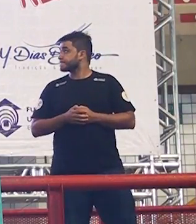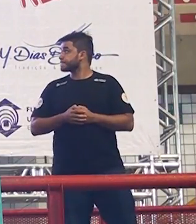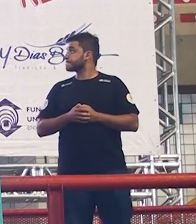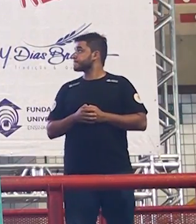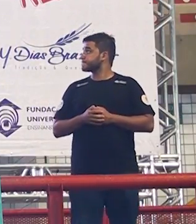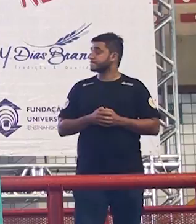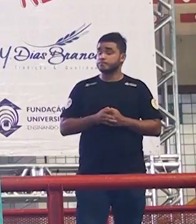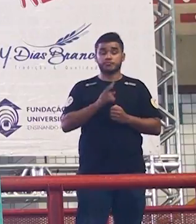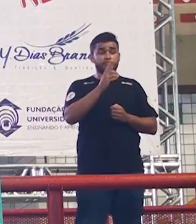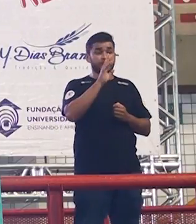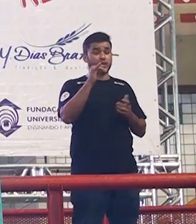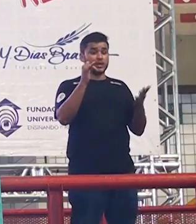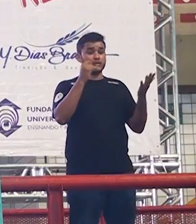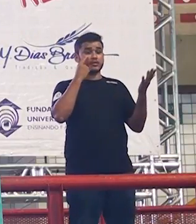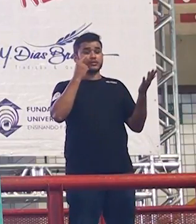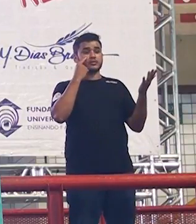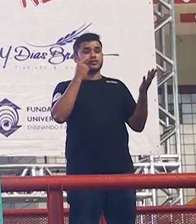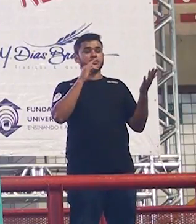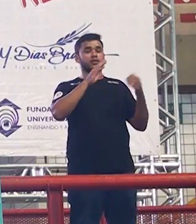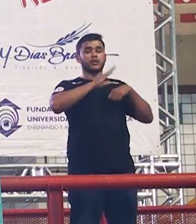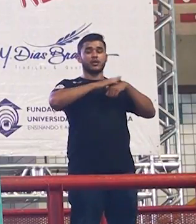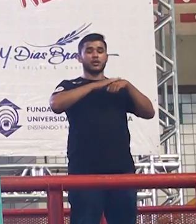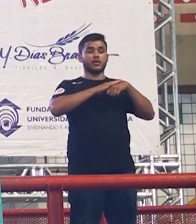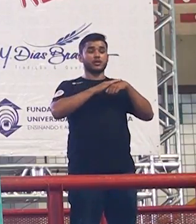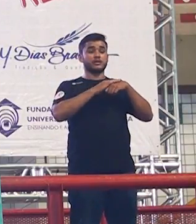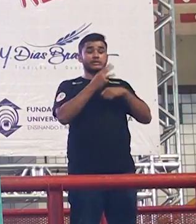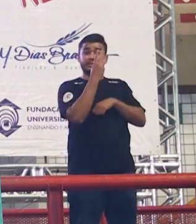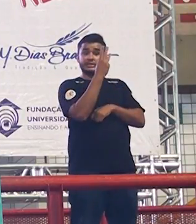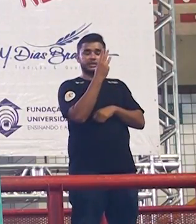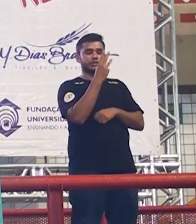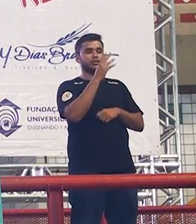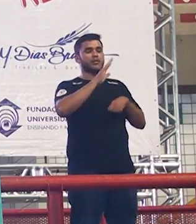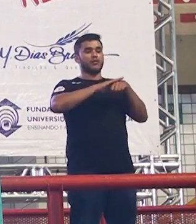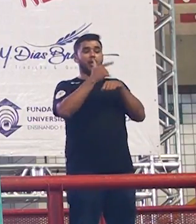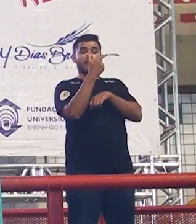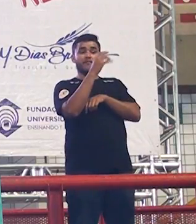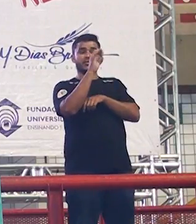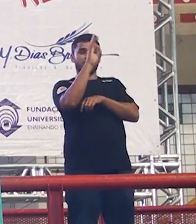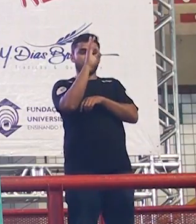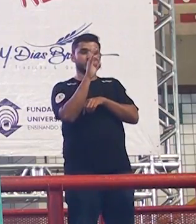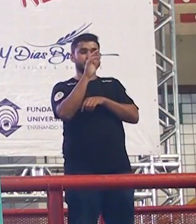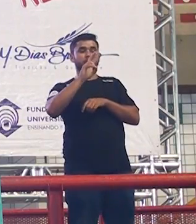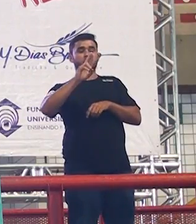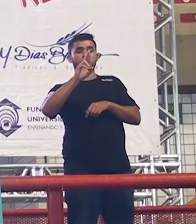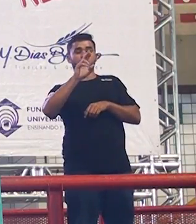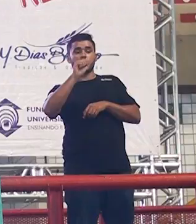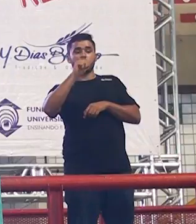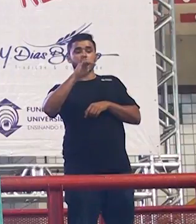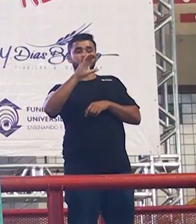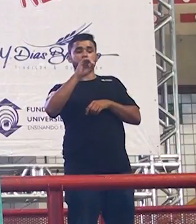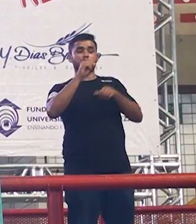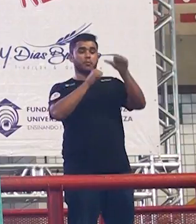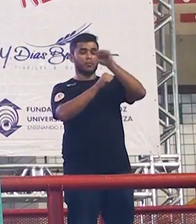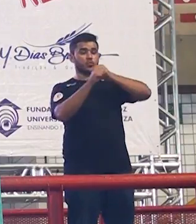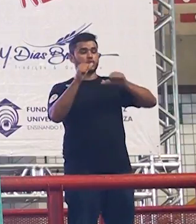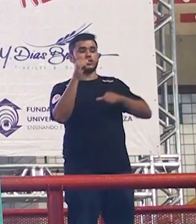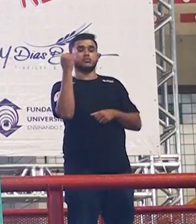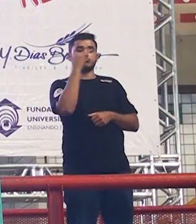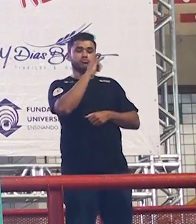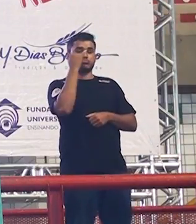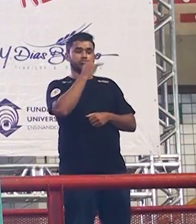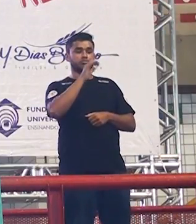consigo enriquecer 3 a 20% de urânio, essa energia é usada para transformar em energia